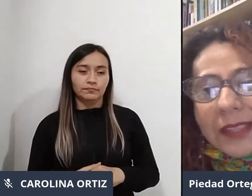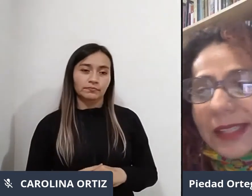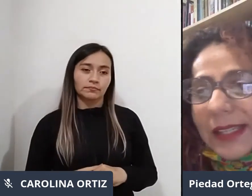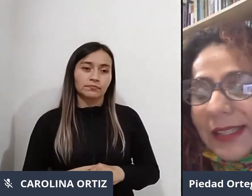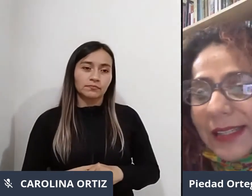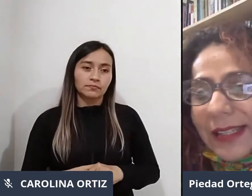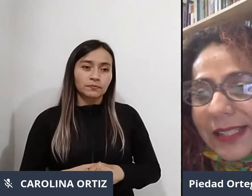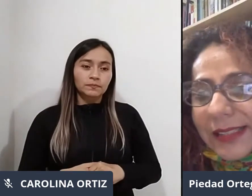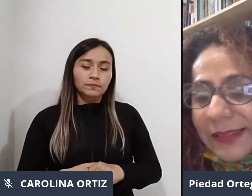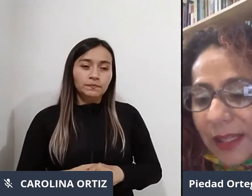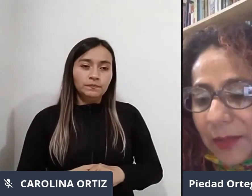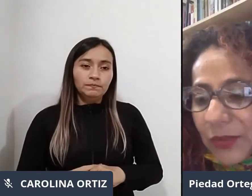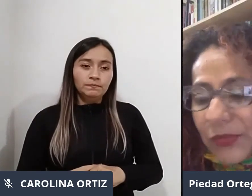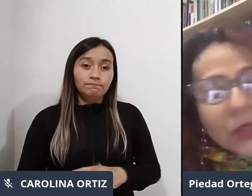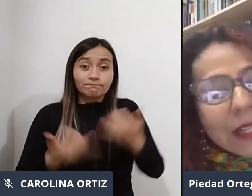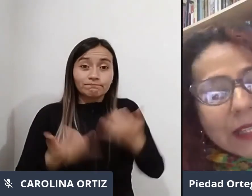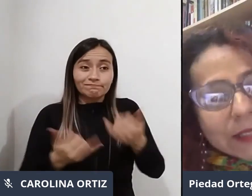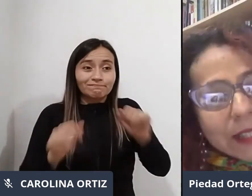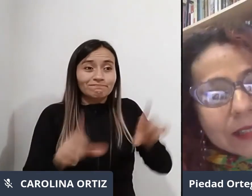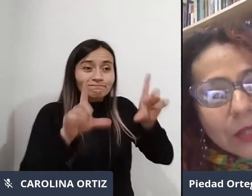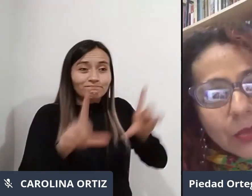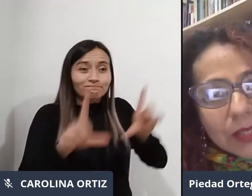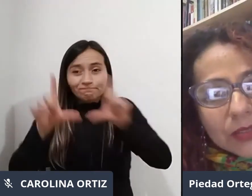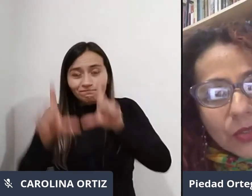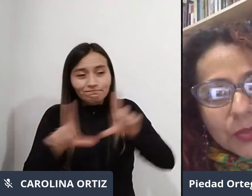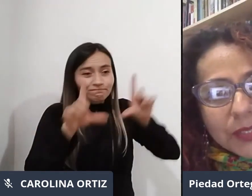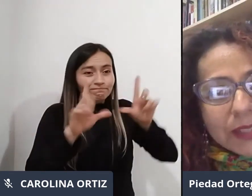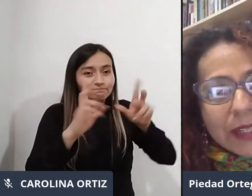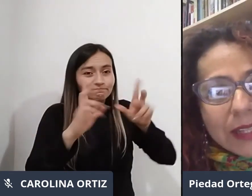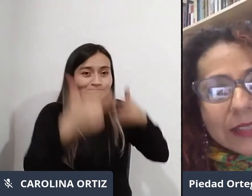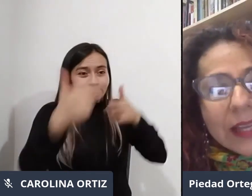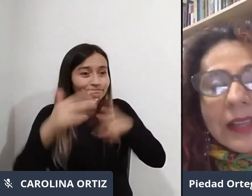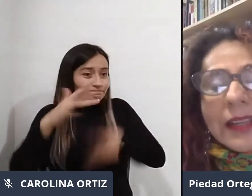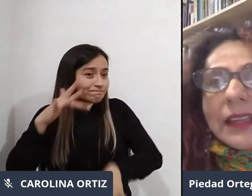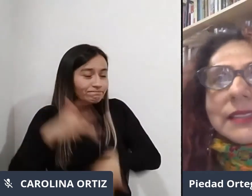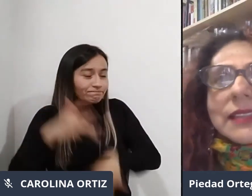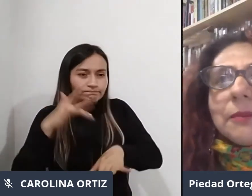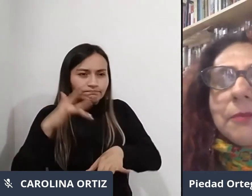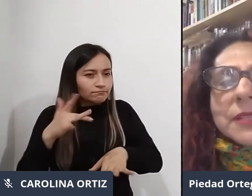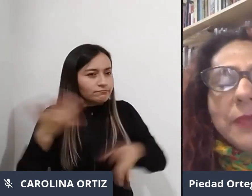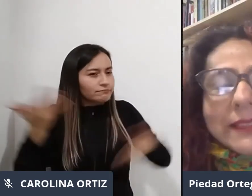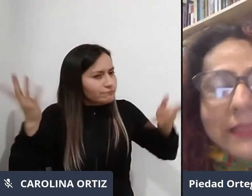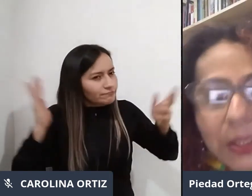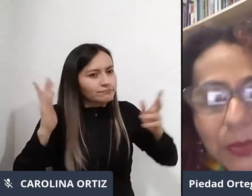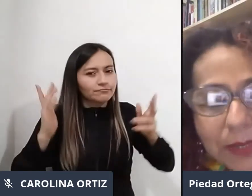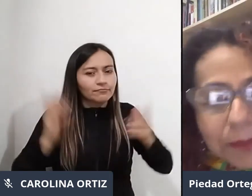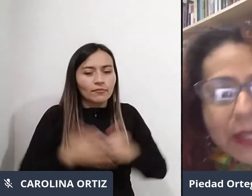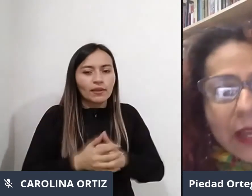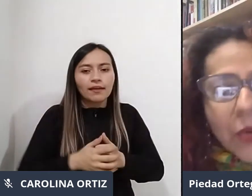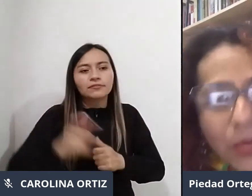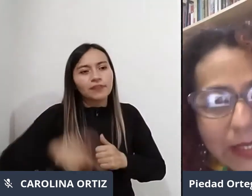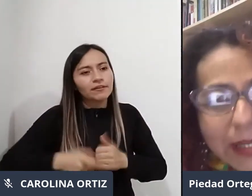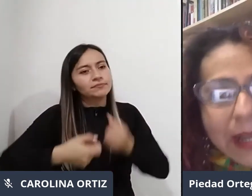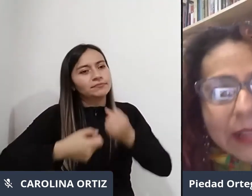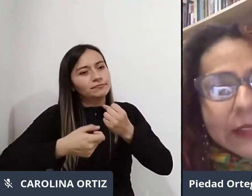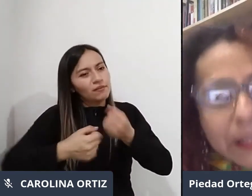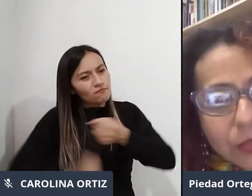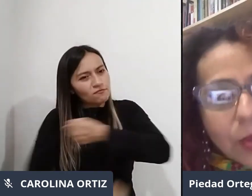es que necesitamos fortalecer esta educación comunitaria, esta perspectiva